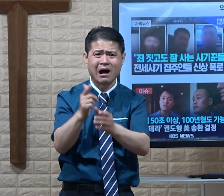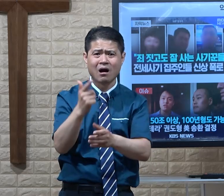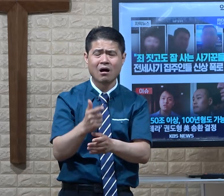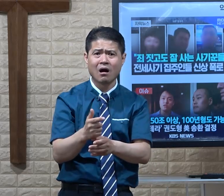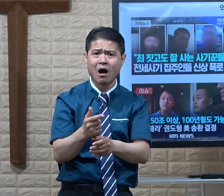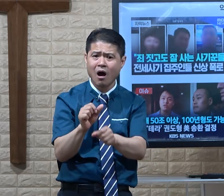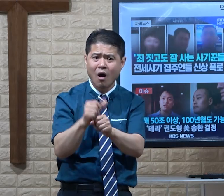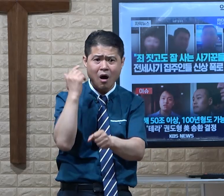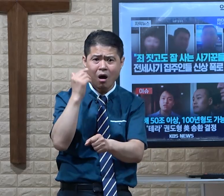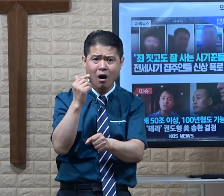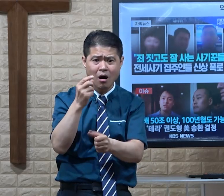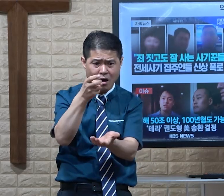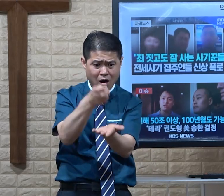계속 사람들을